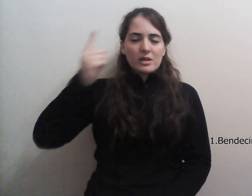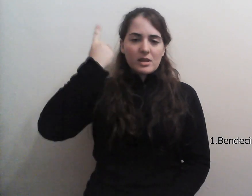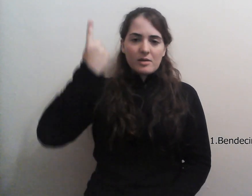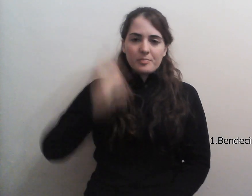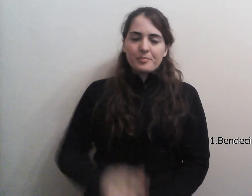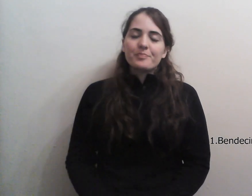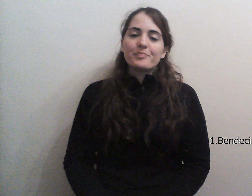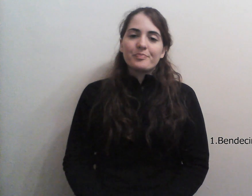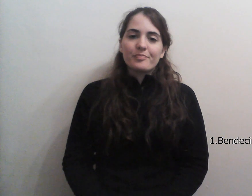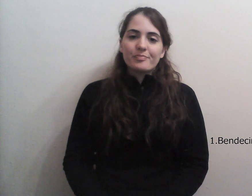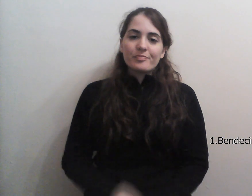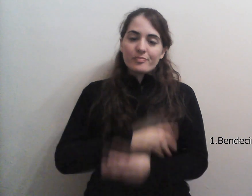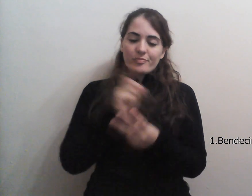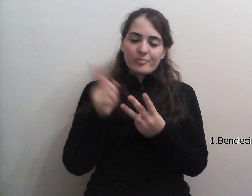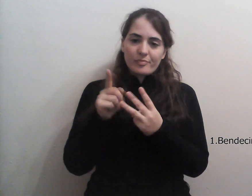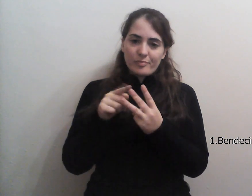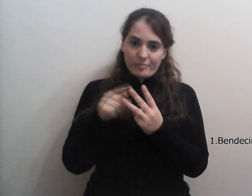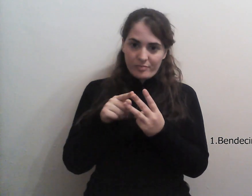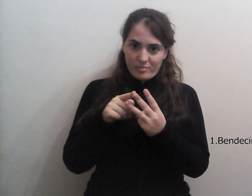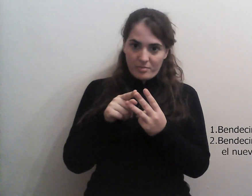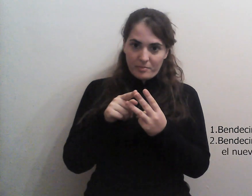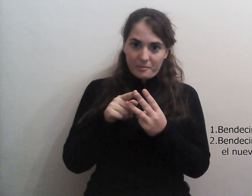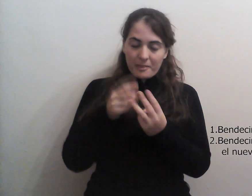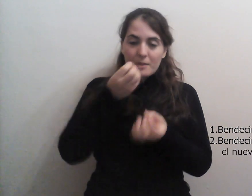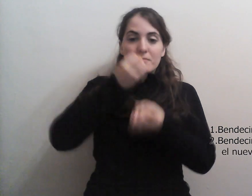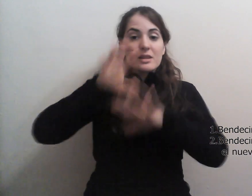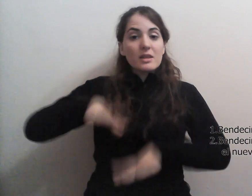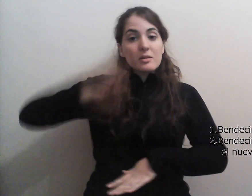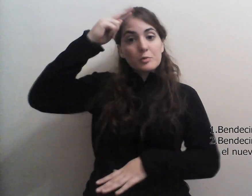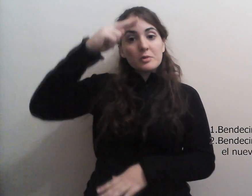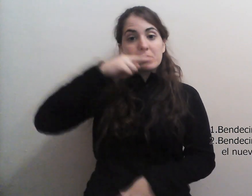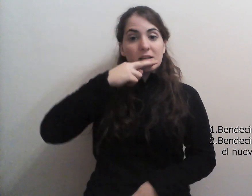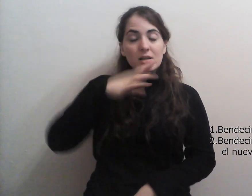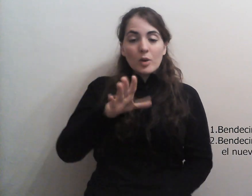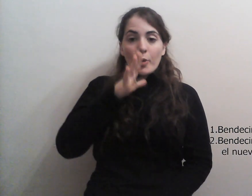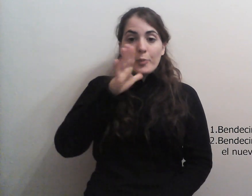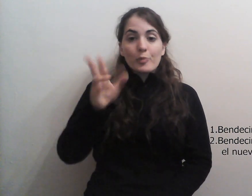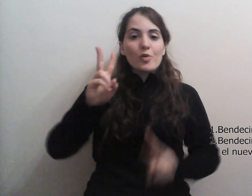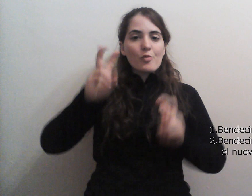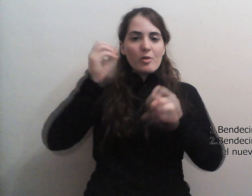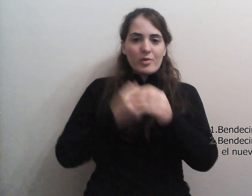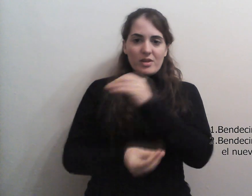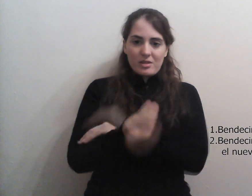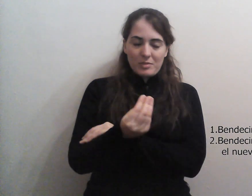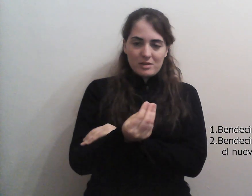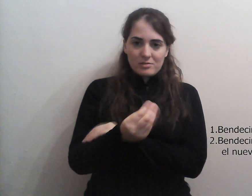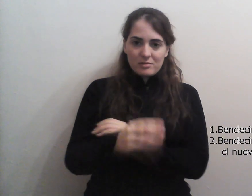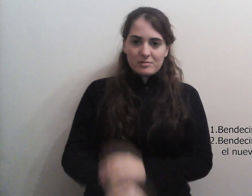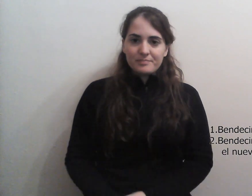Deidad. Punto número 2. Bendecimos al Padre por el nuevo nacimiento. Bendecimos